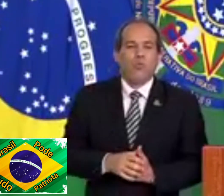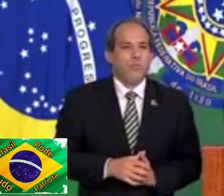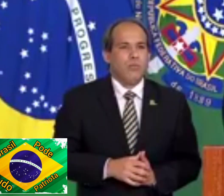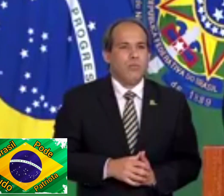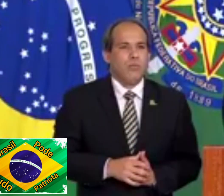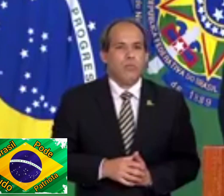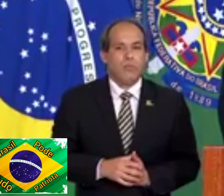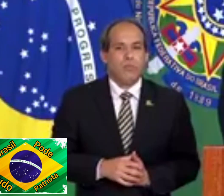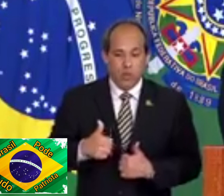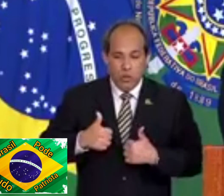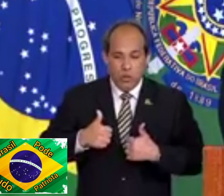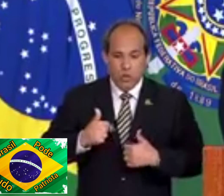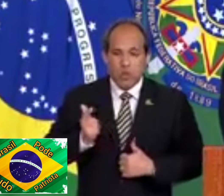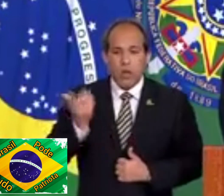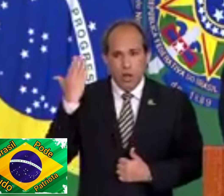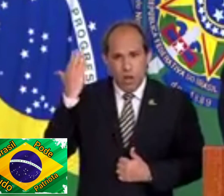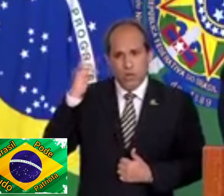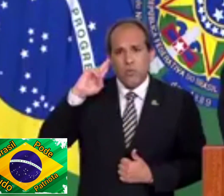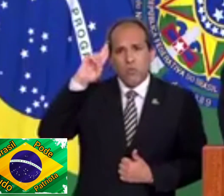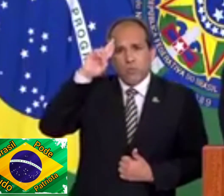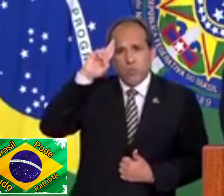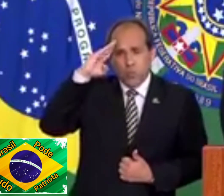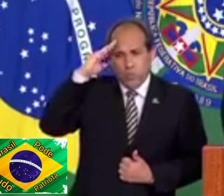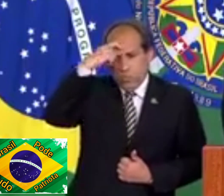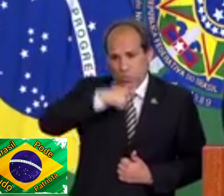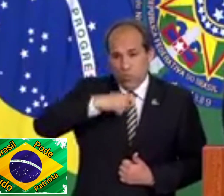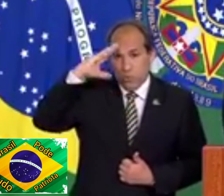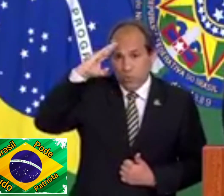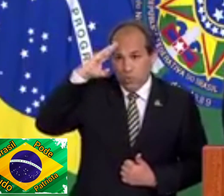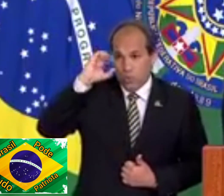Um soldado cai